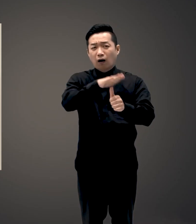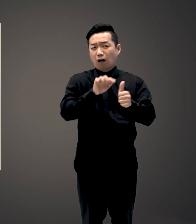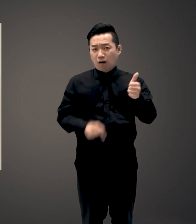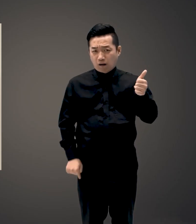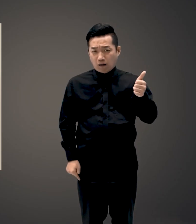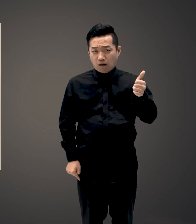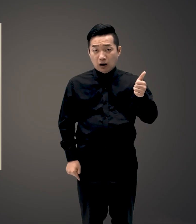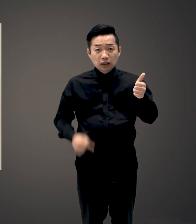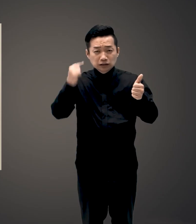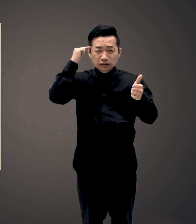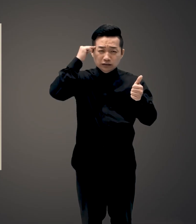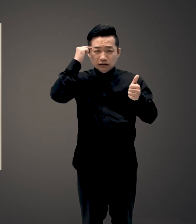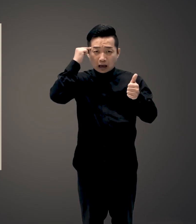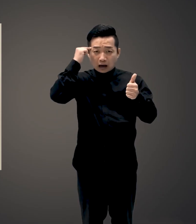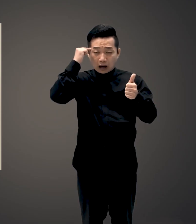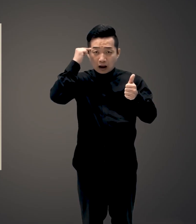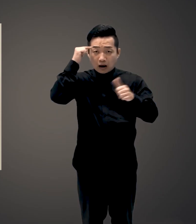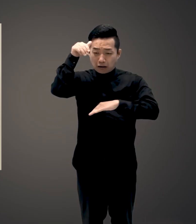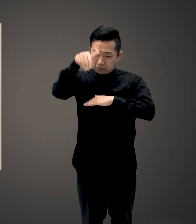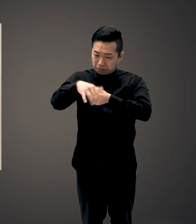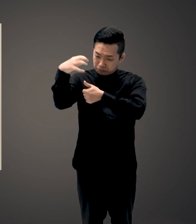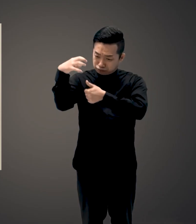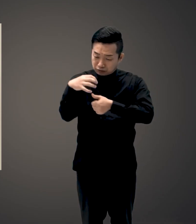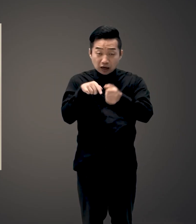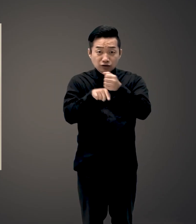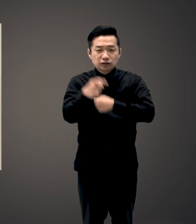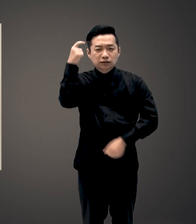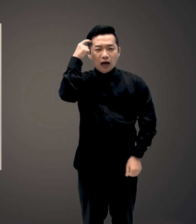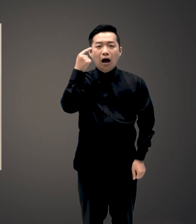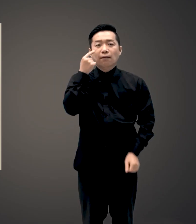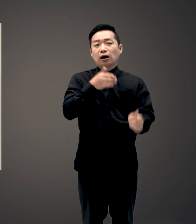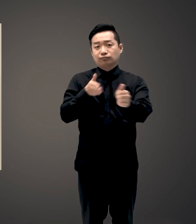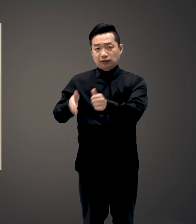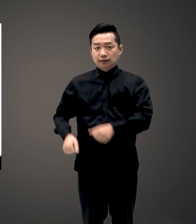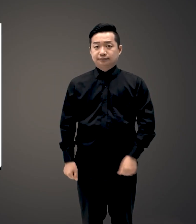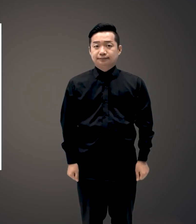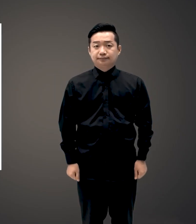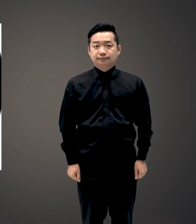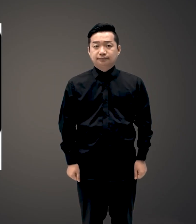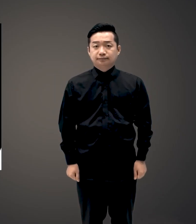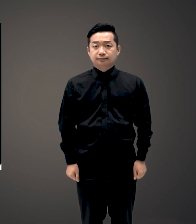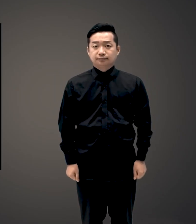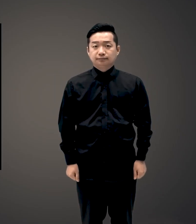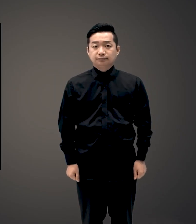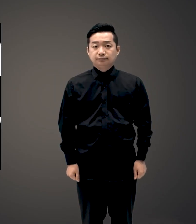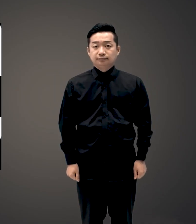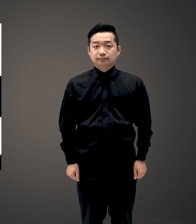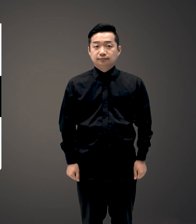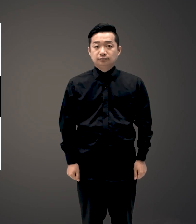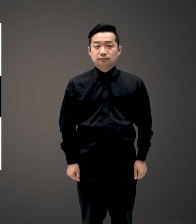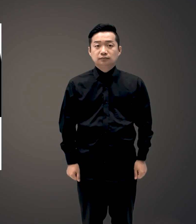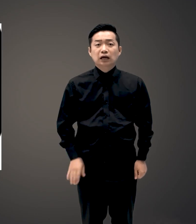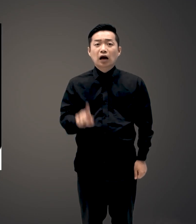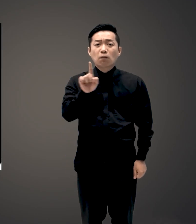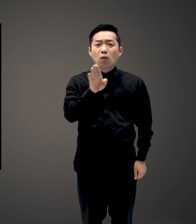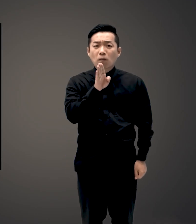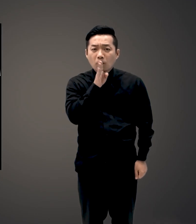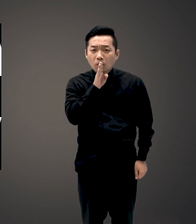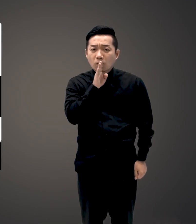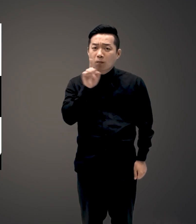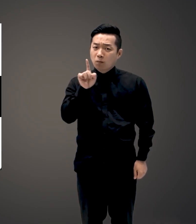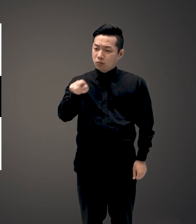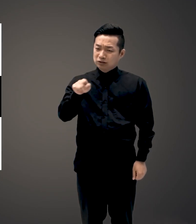부코스키의 작품을 읽으면서 만나게 되는 등장인물들의 면면에는 삶을 관통하는 적나라한 감동이 있다.